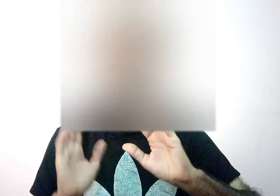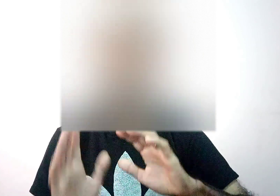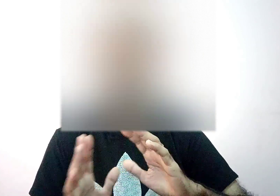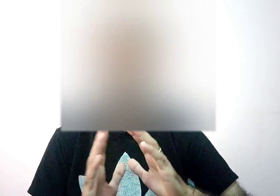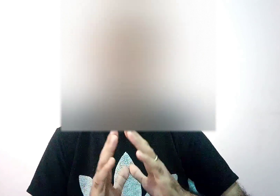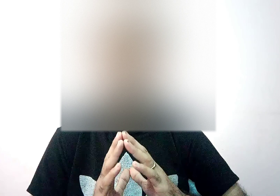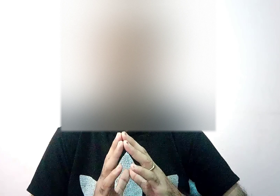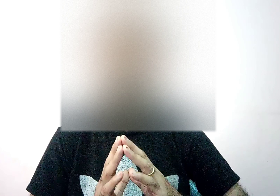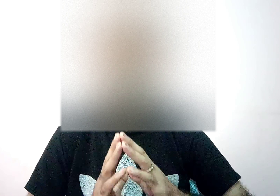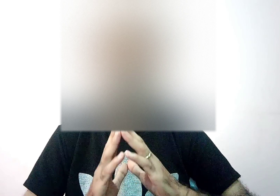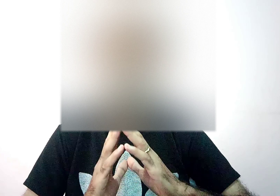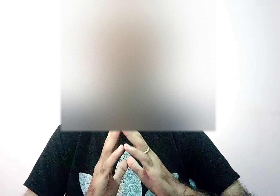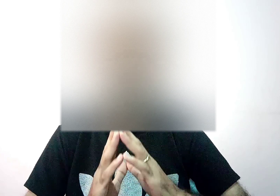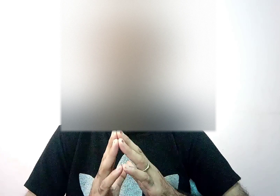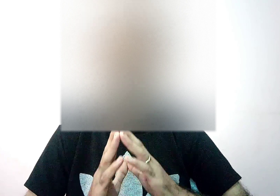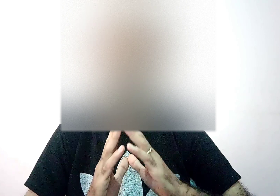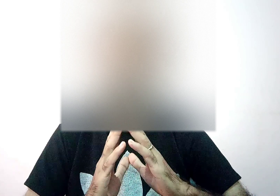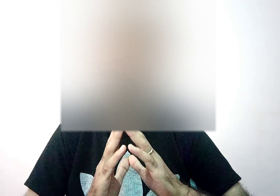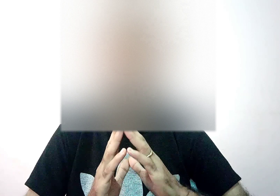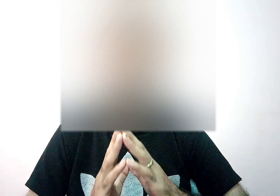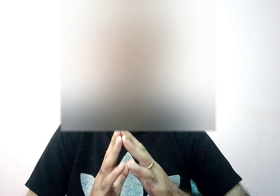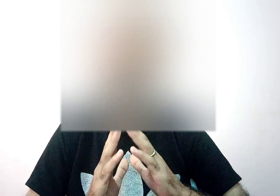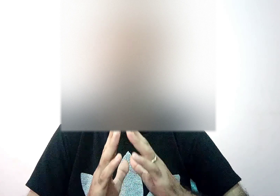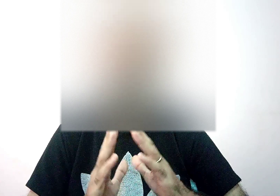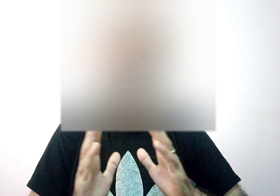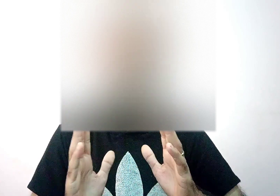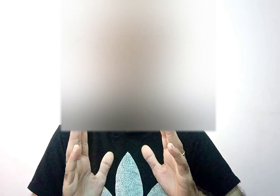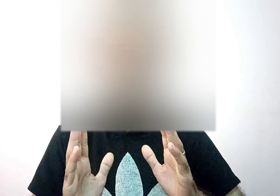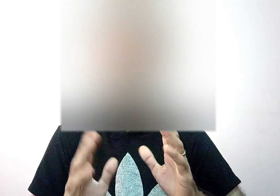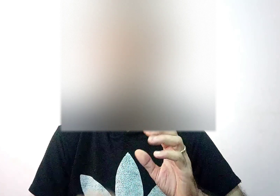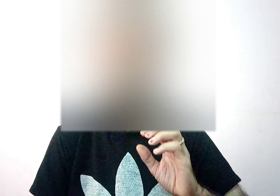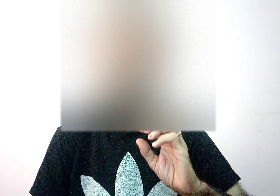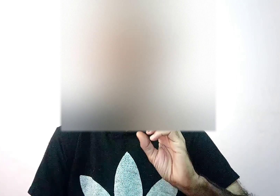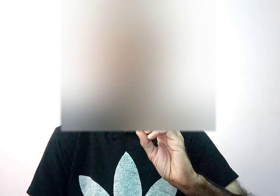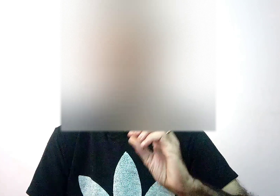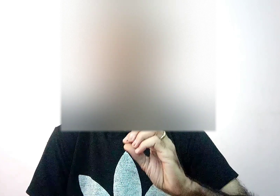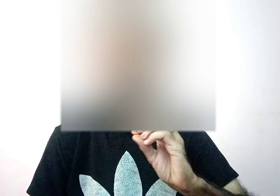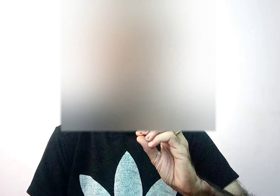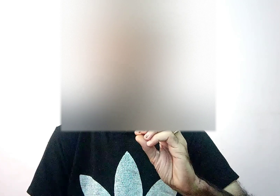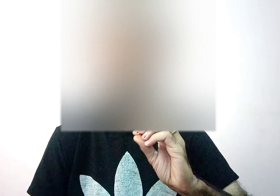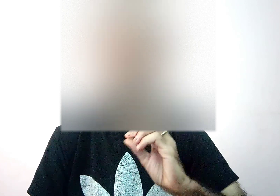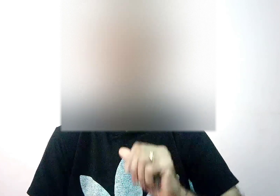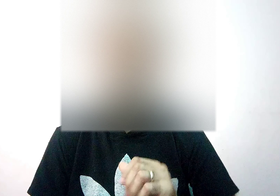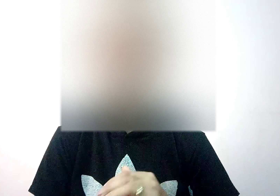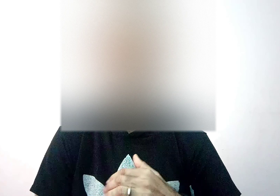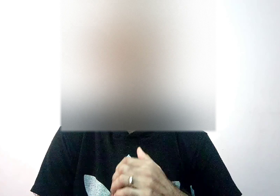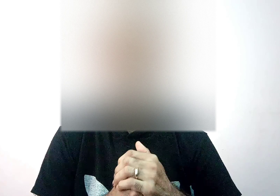اللي بتحاربه مسلح تسليح عالي جدا. كان في فيديو اتكلمت عنه وقلت